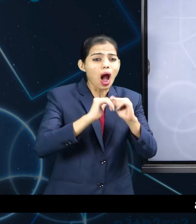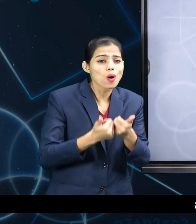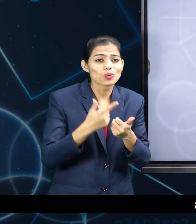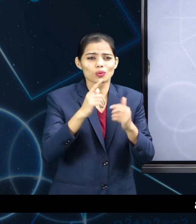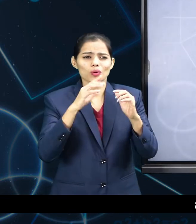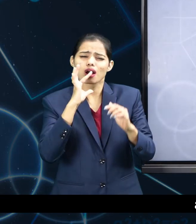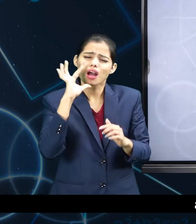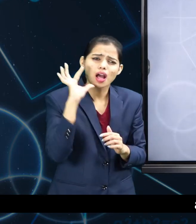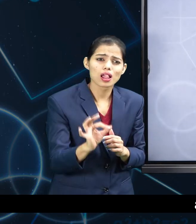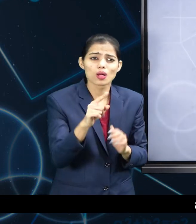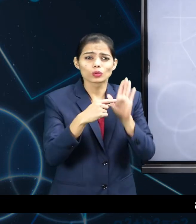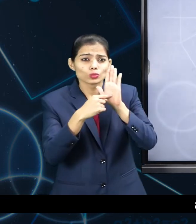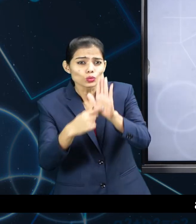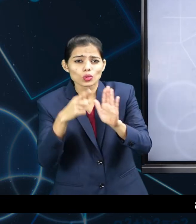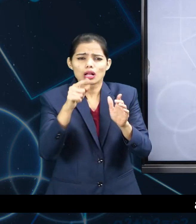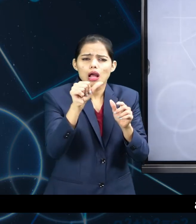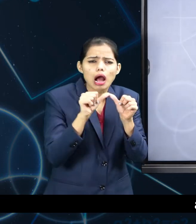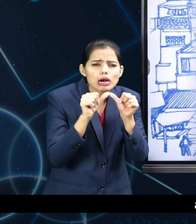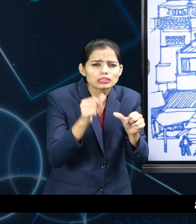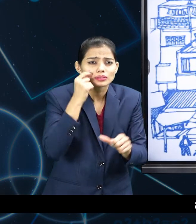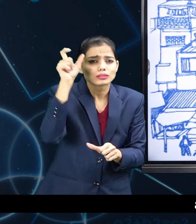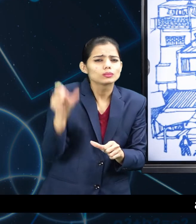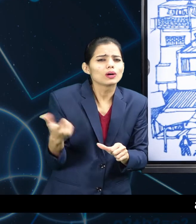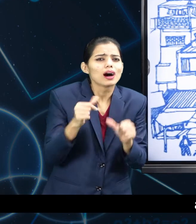మీరు అతనికి ఎలా సమాధానం ఇస్తారు?